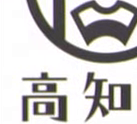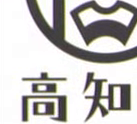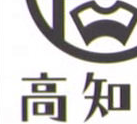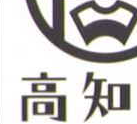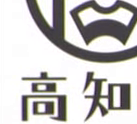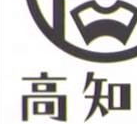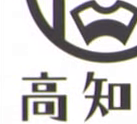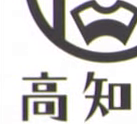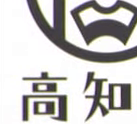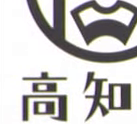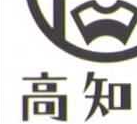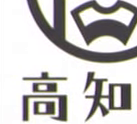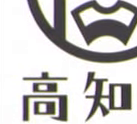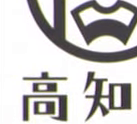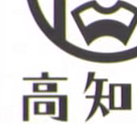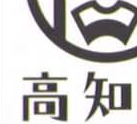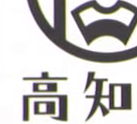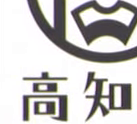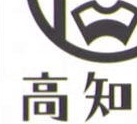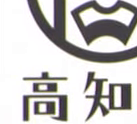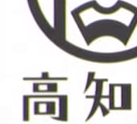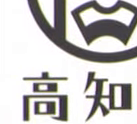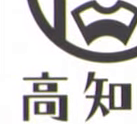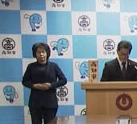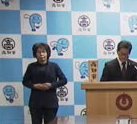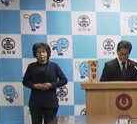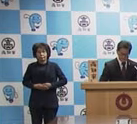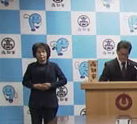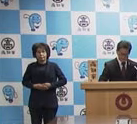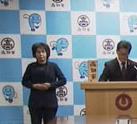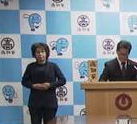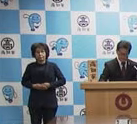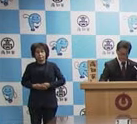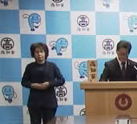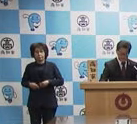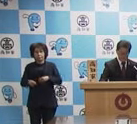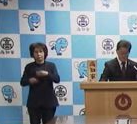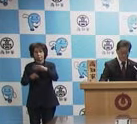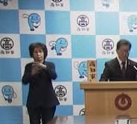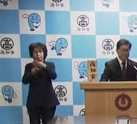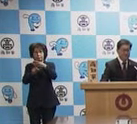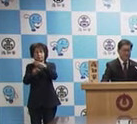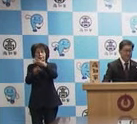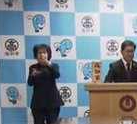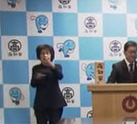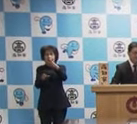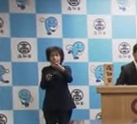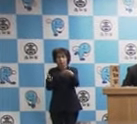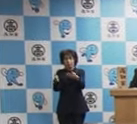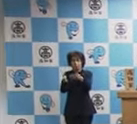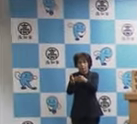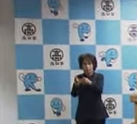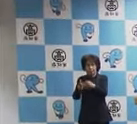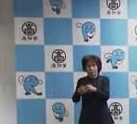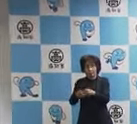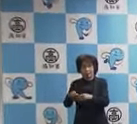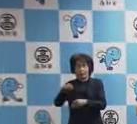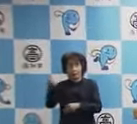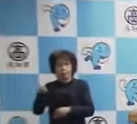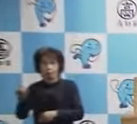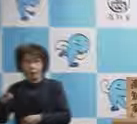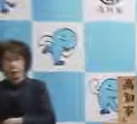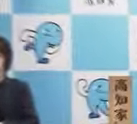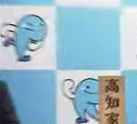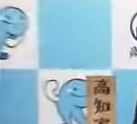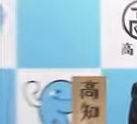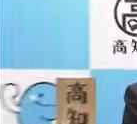することとは切り離して考えるべきだと述べました。また今月1日から始まったどっぷり